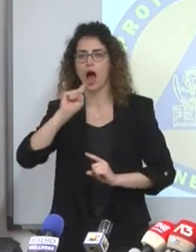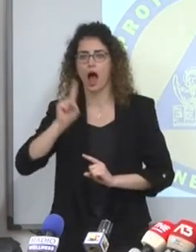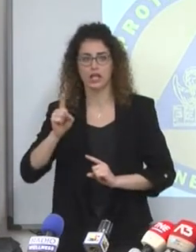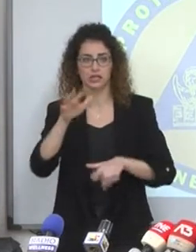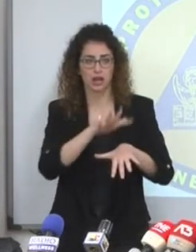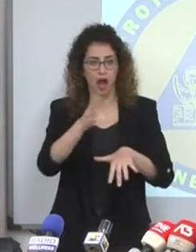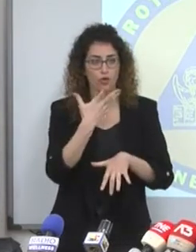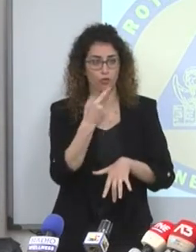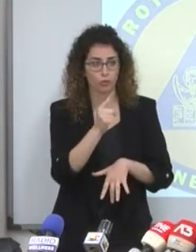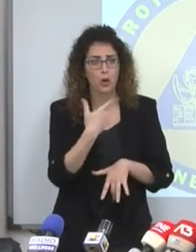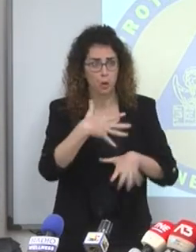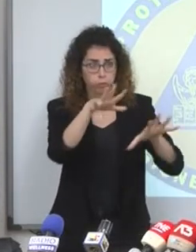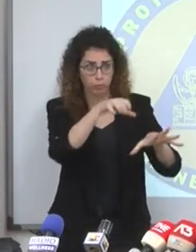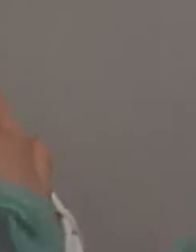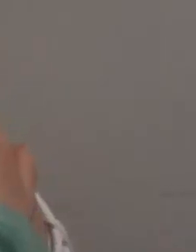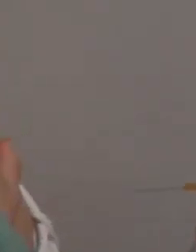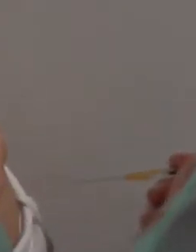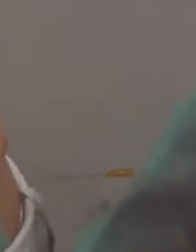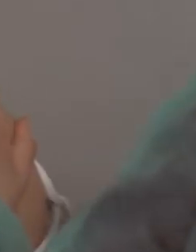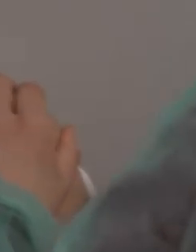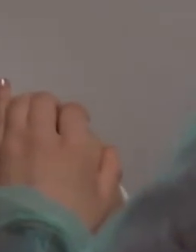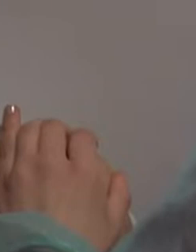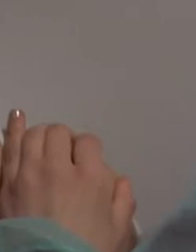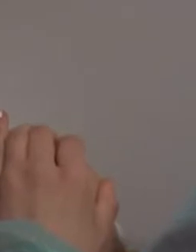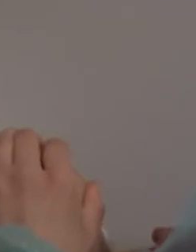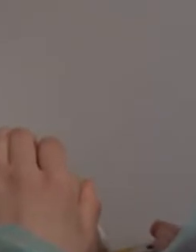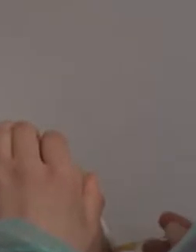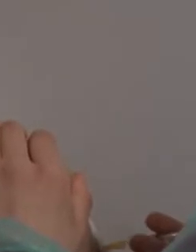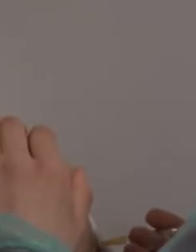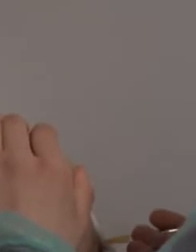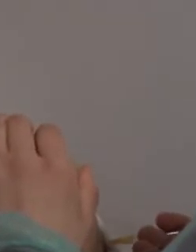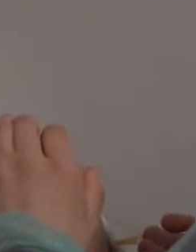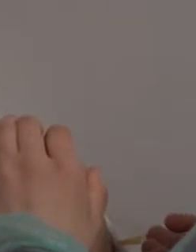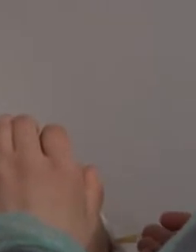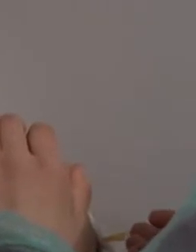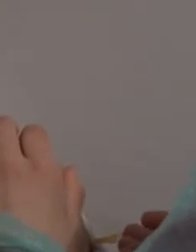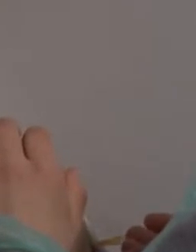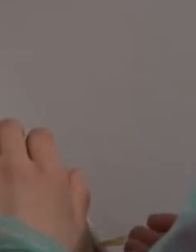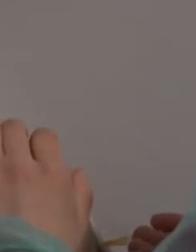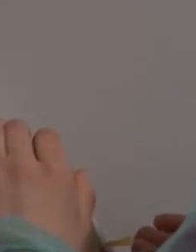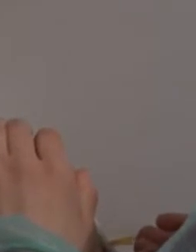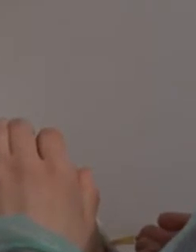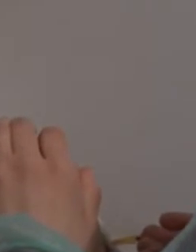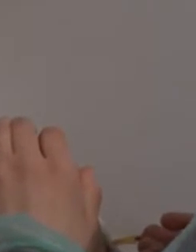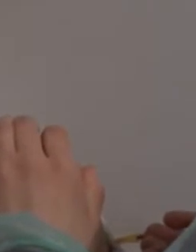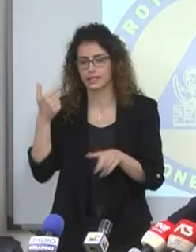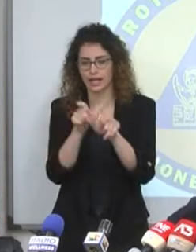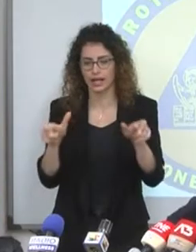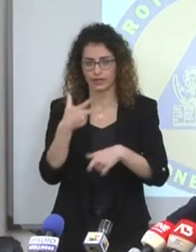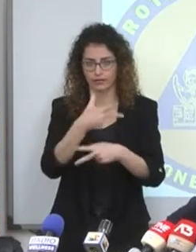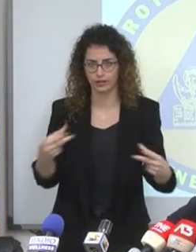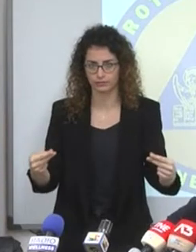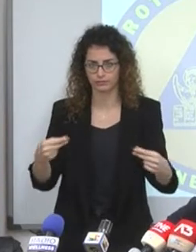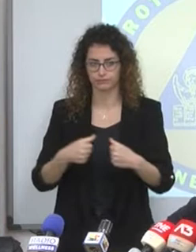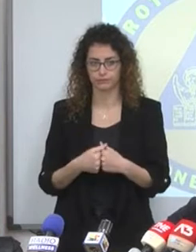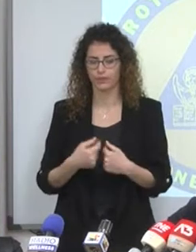vostre parti noi ce lo prendiamo insomma il grande obiettivo è vaccinare i veneti tutti i veneti e io